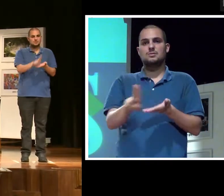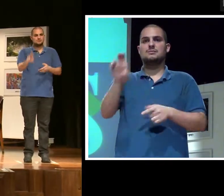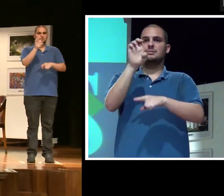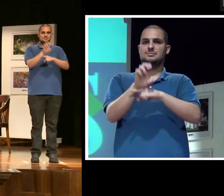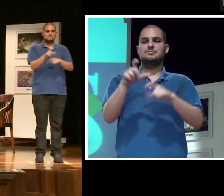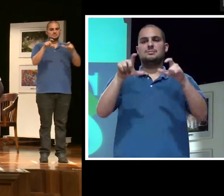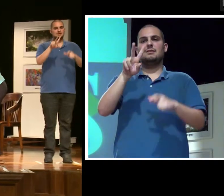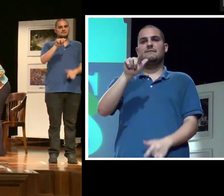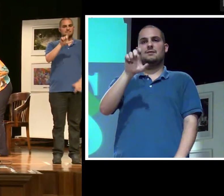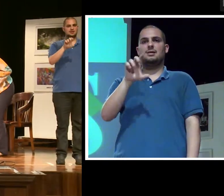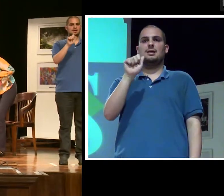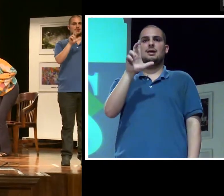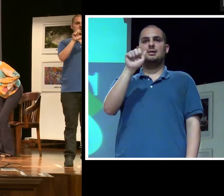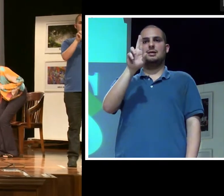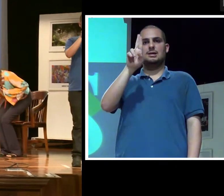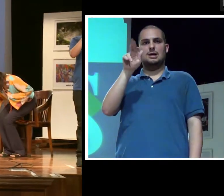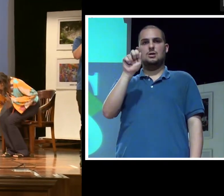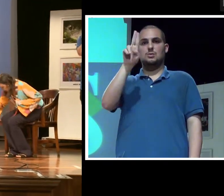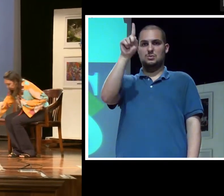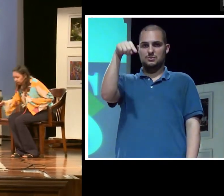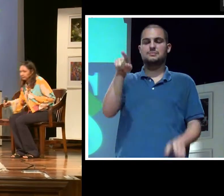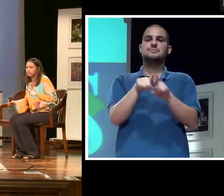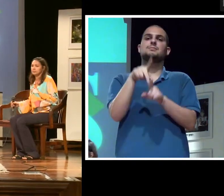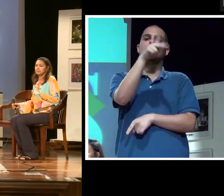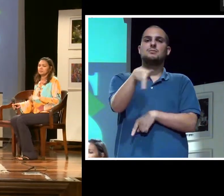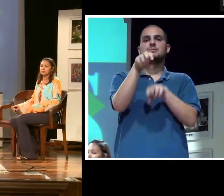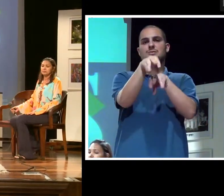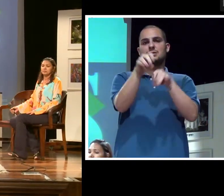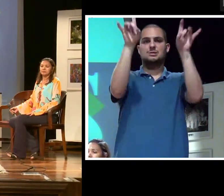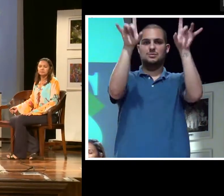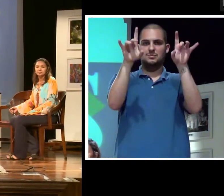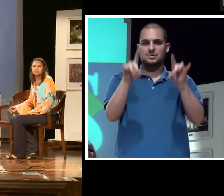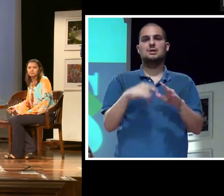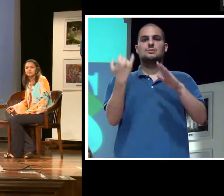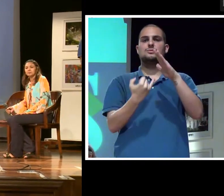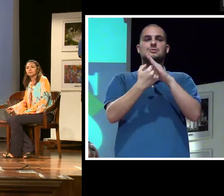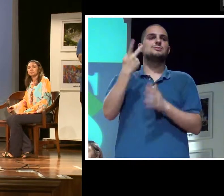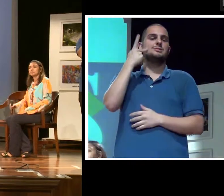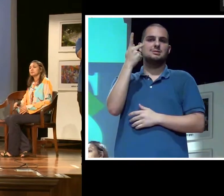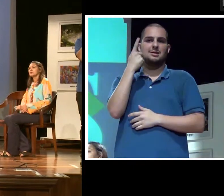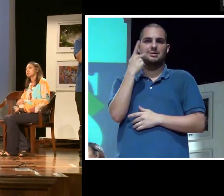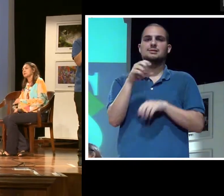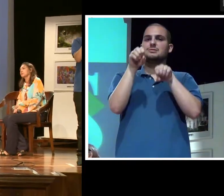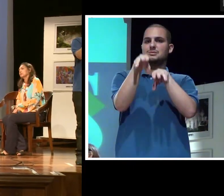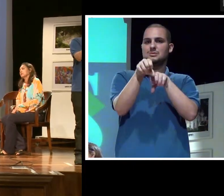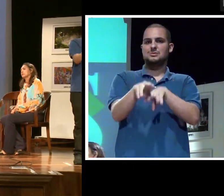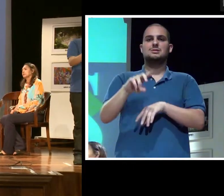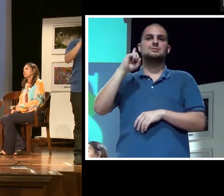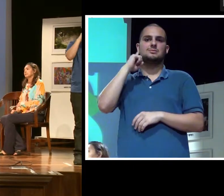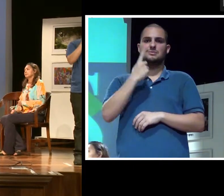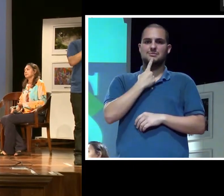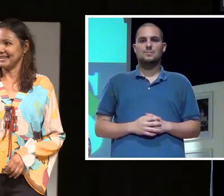do Acaraú e professora de Educação Especial do Instituto Cearense de Educação de